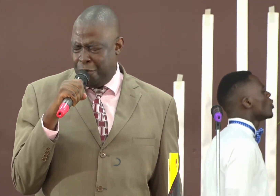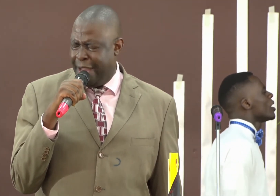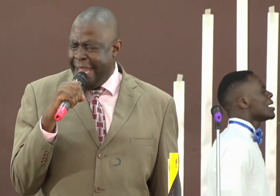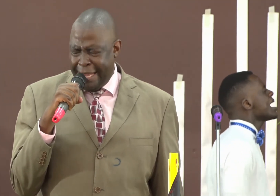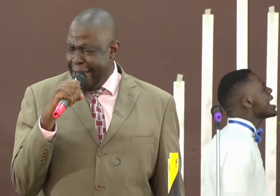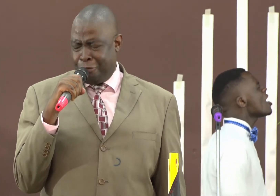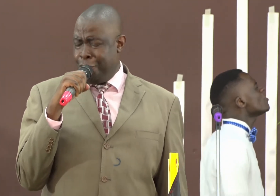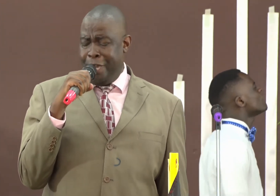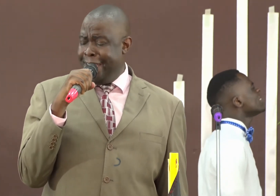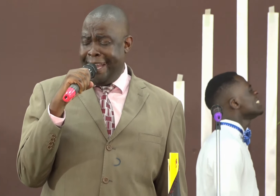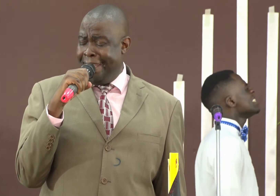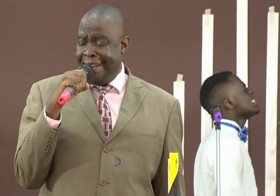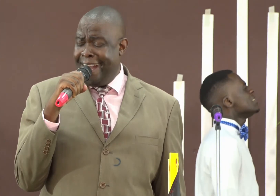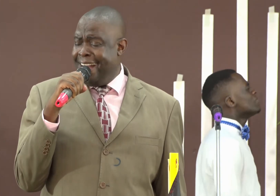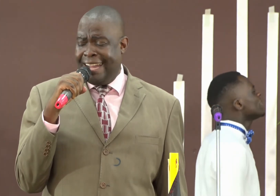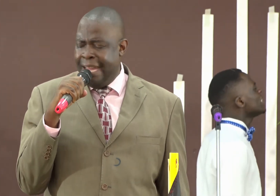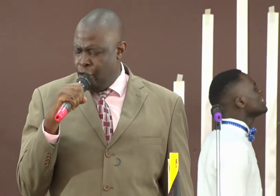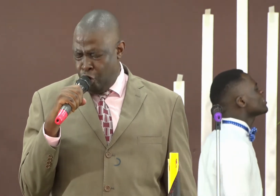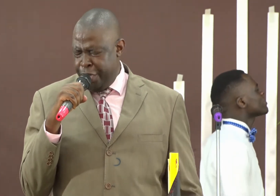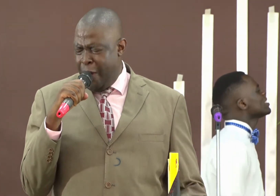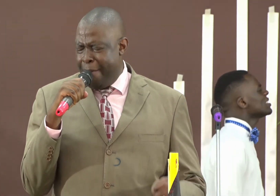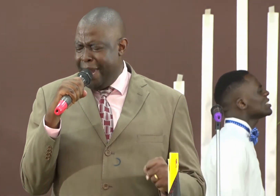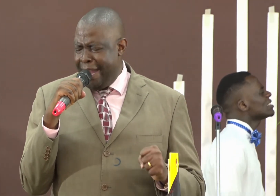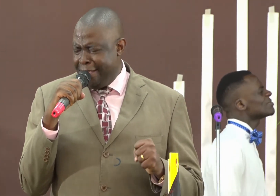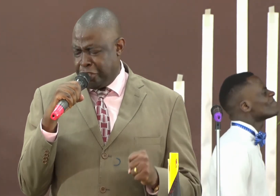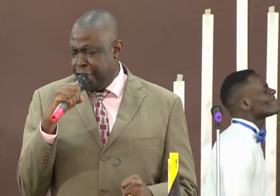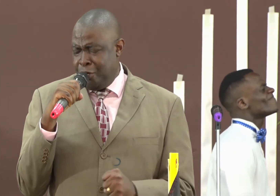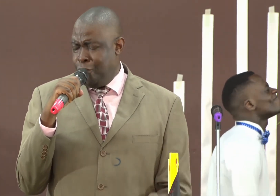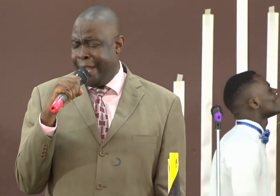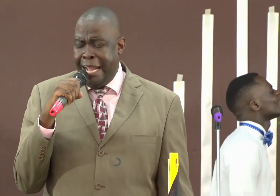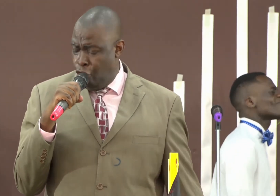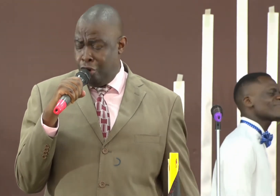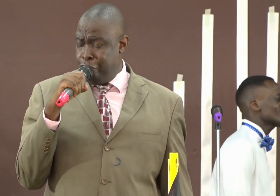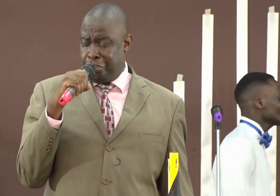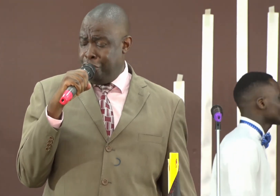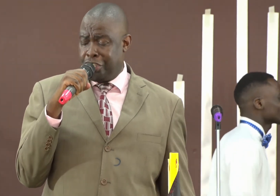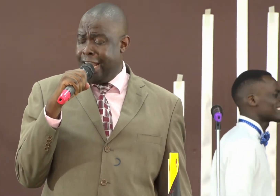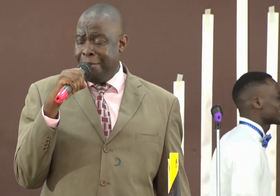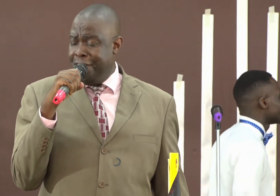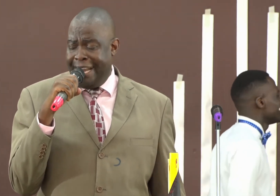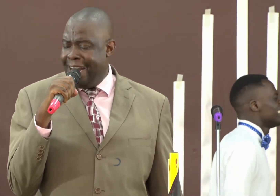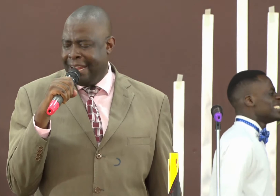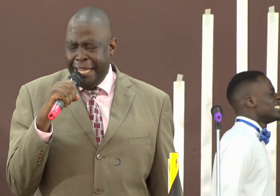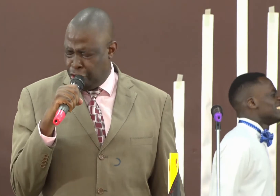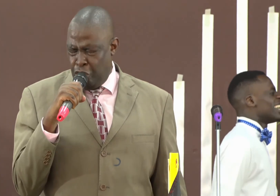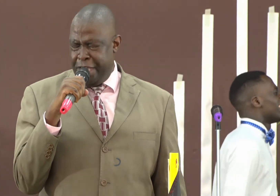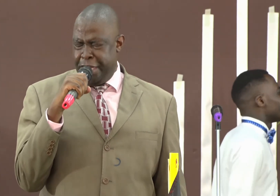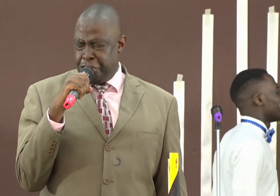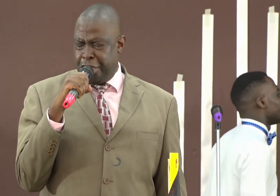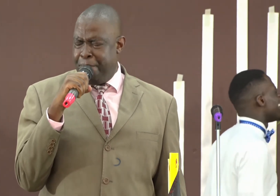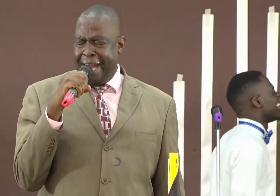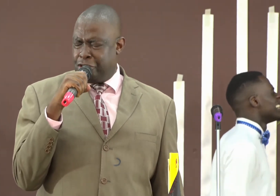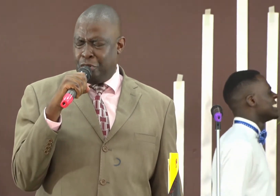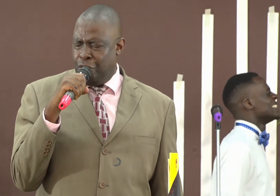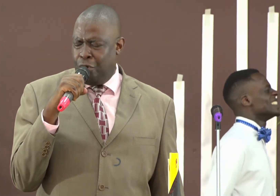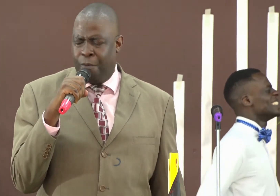masoko Natukwega irida Uli wa manye sebo Okucho sabiona